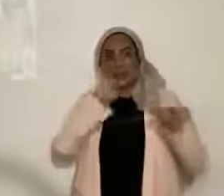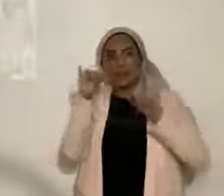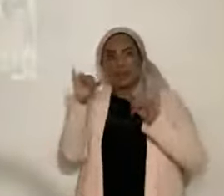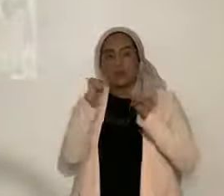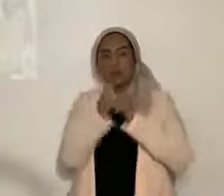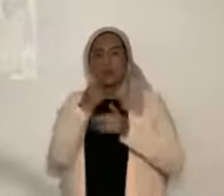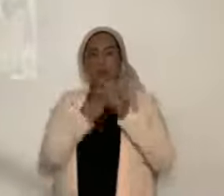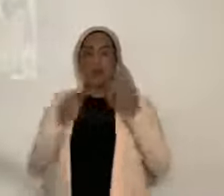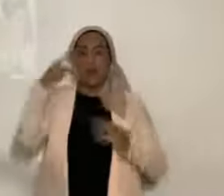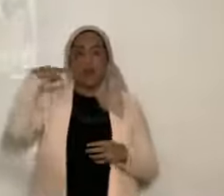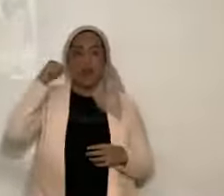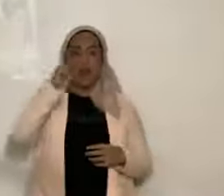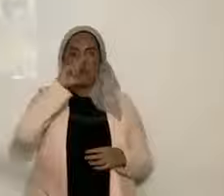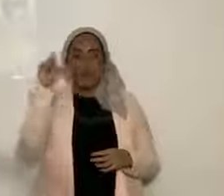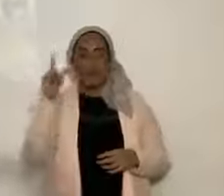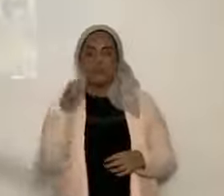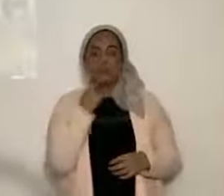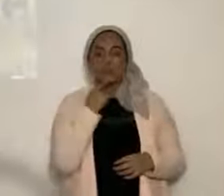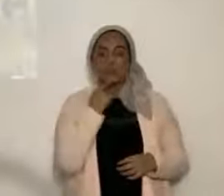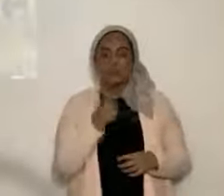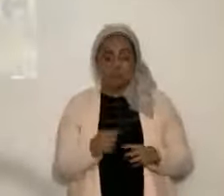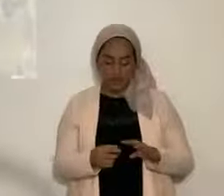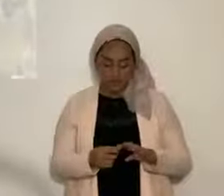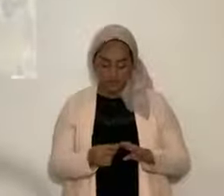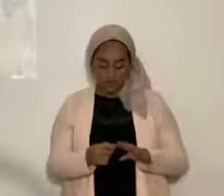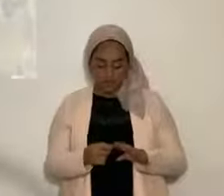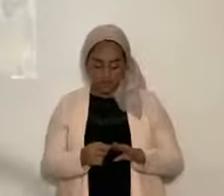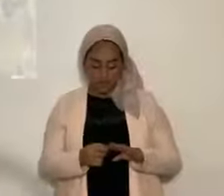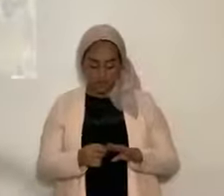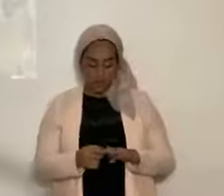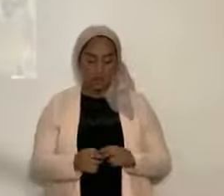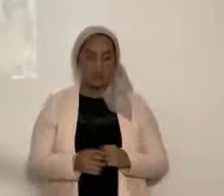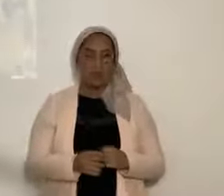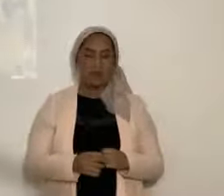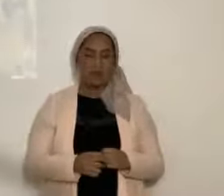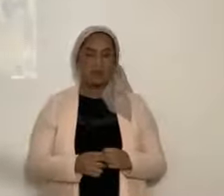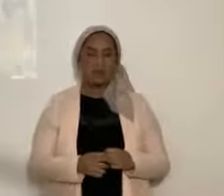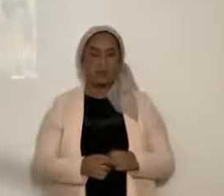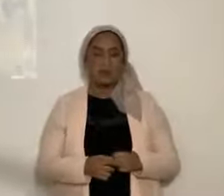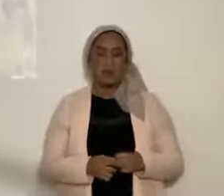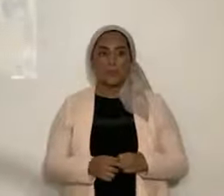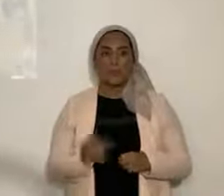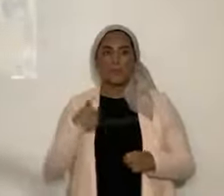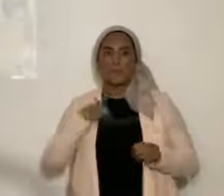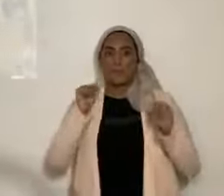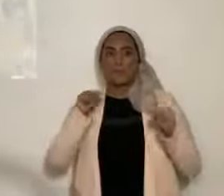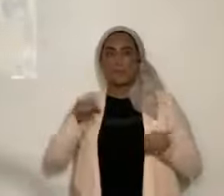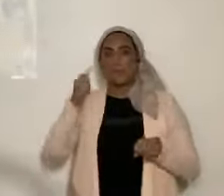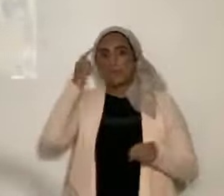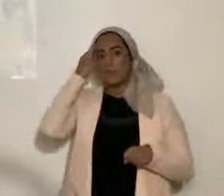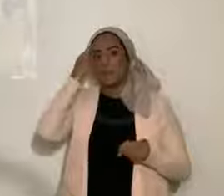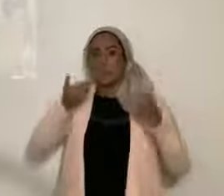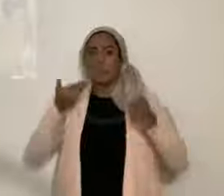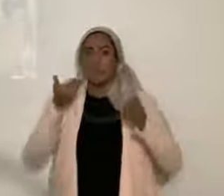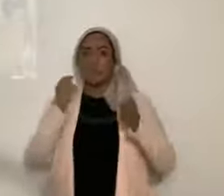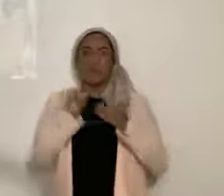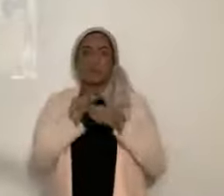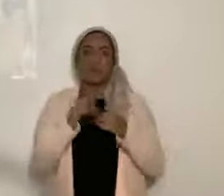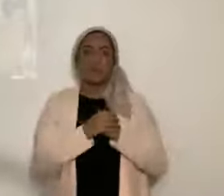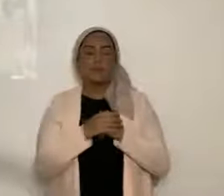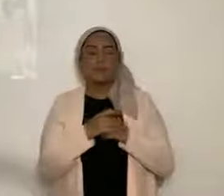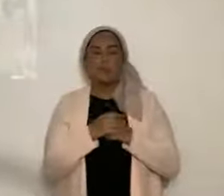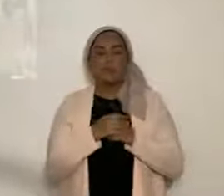lo que dice Pablo en 1 Tesalonicenses 4, 16 al 18, podemos pensar,